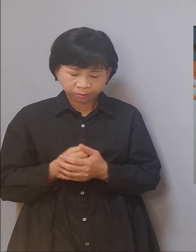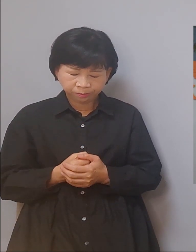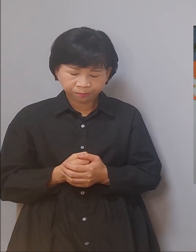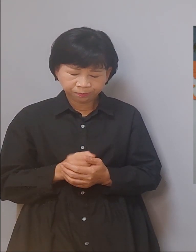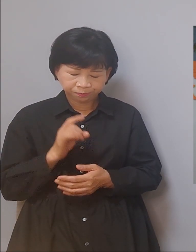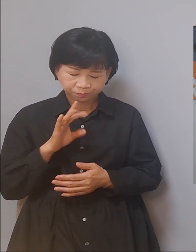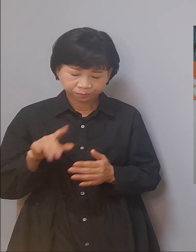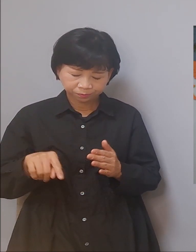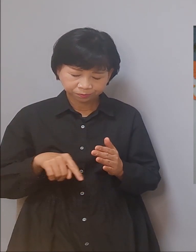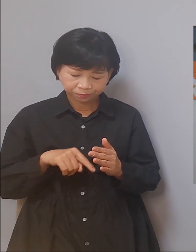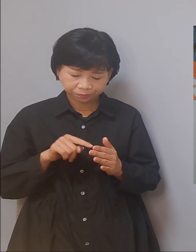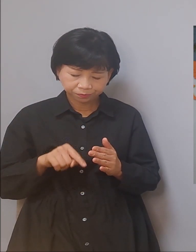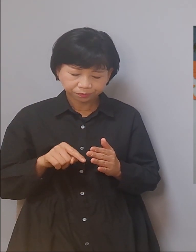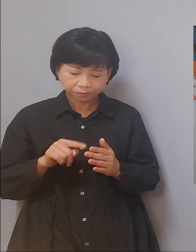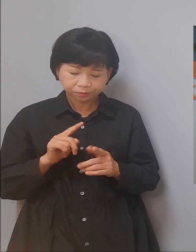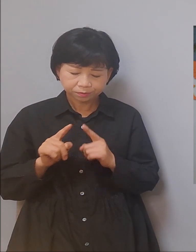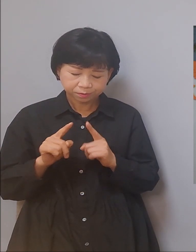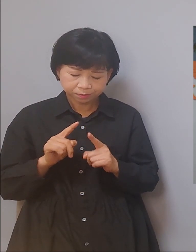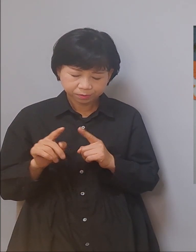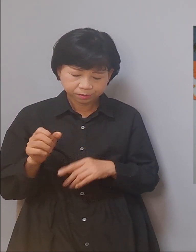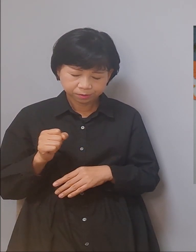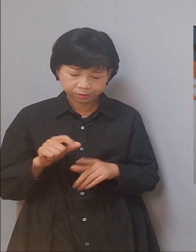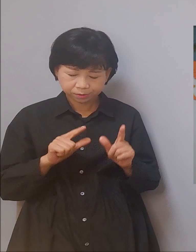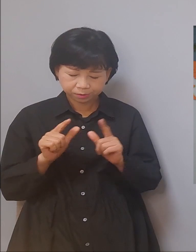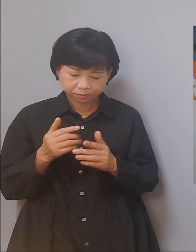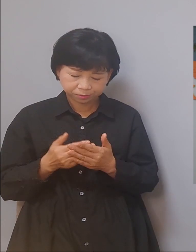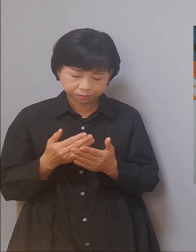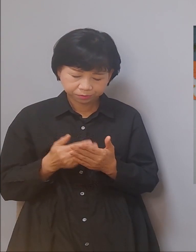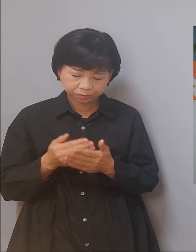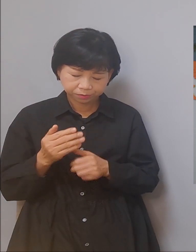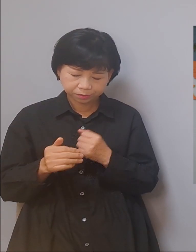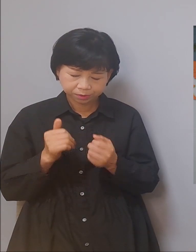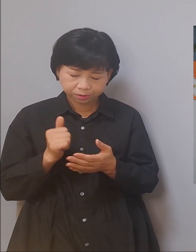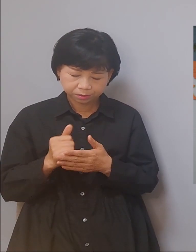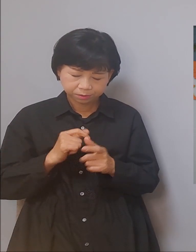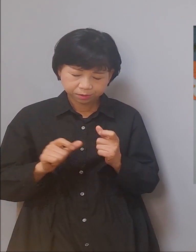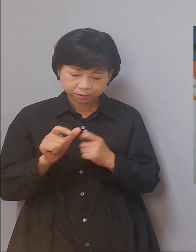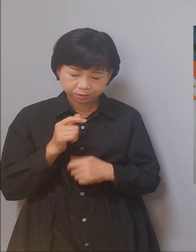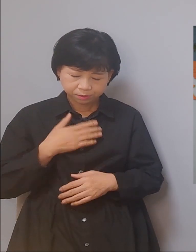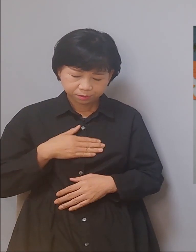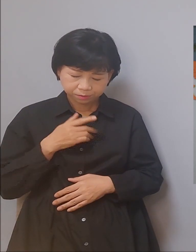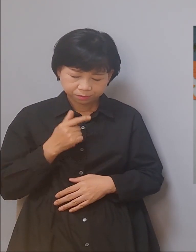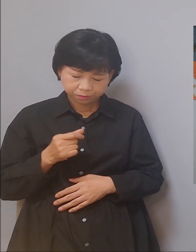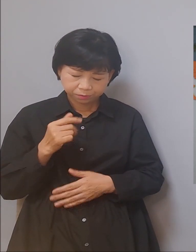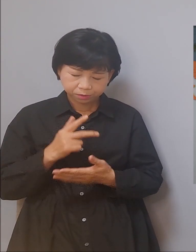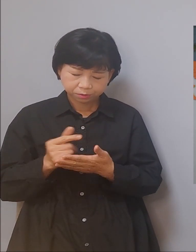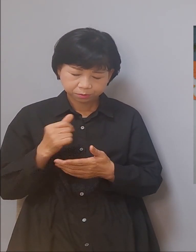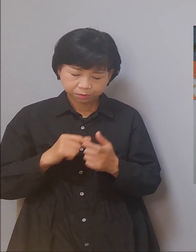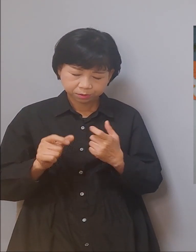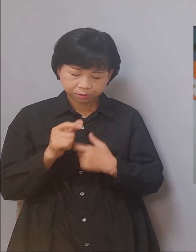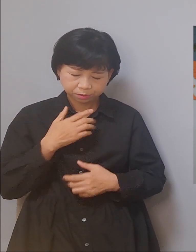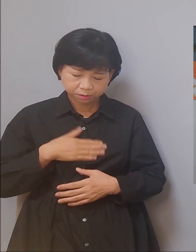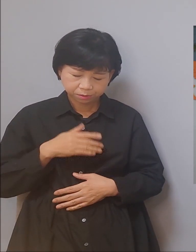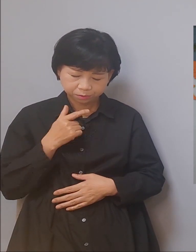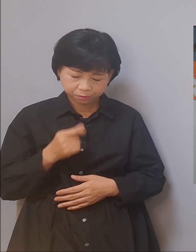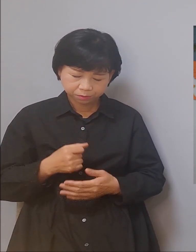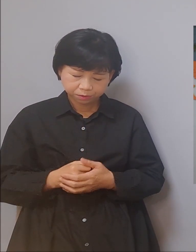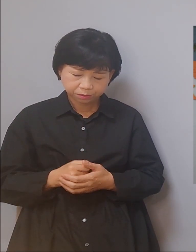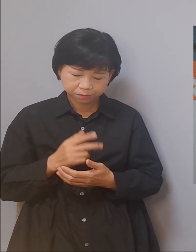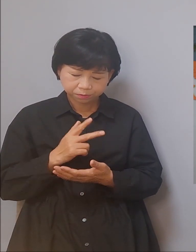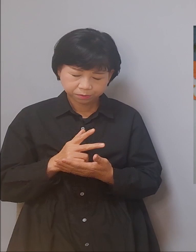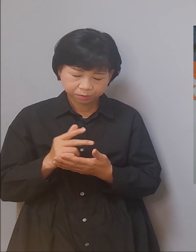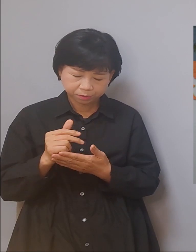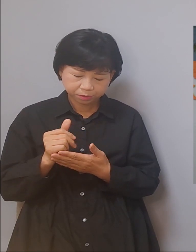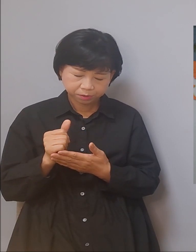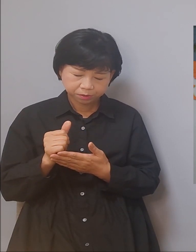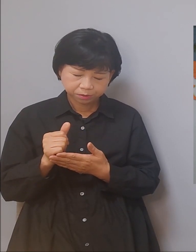말씀이 내 안에 역사하게 하여 주시옵소서. 아버지, 날마다 주님을 알고자 함을 반드시 주님께 나아갈 수 있는